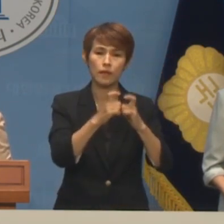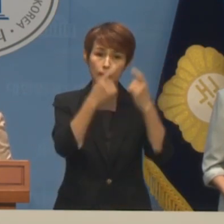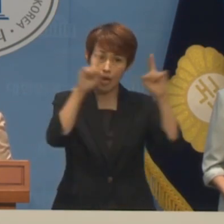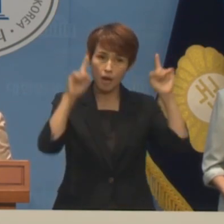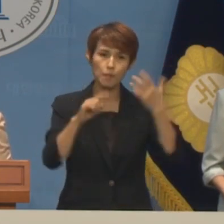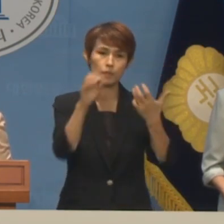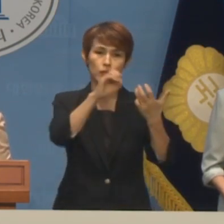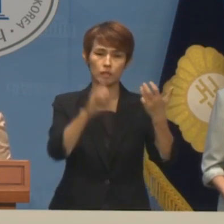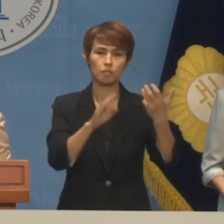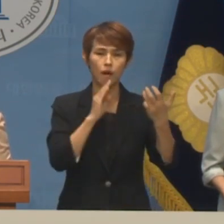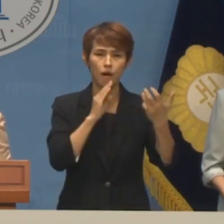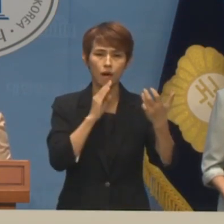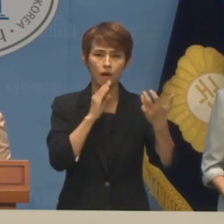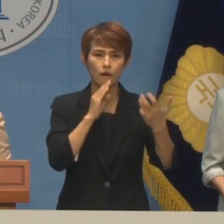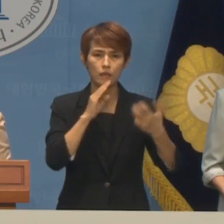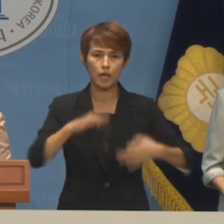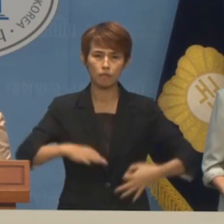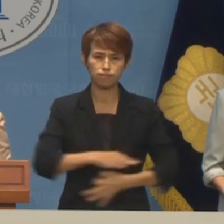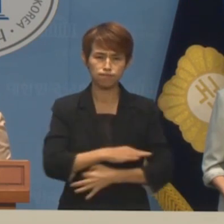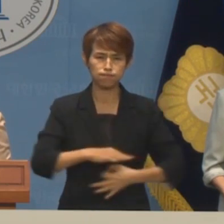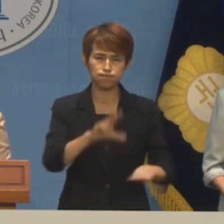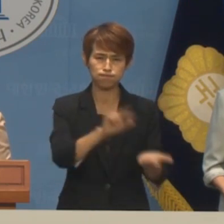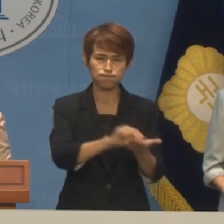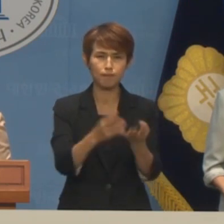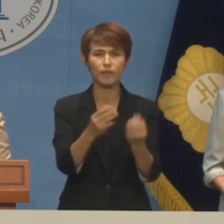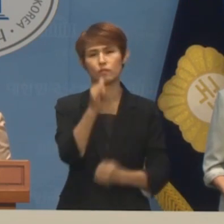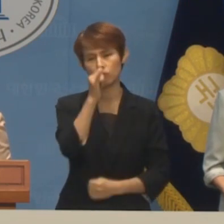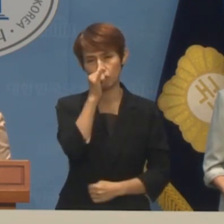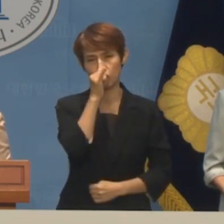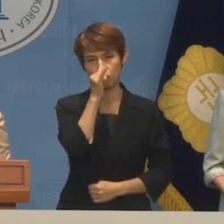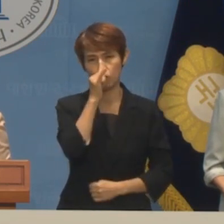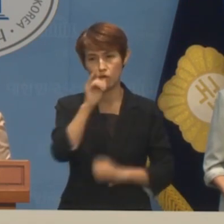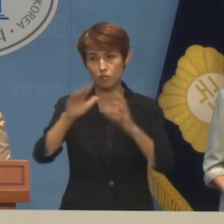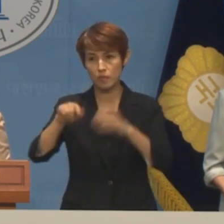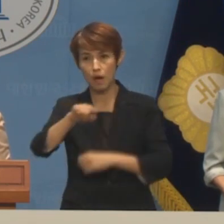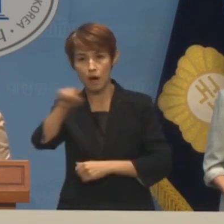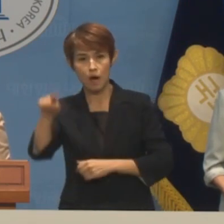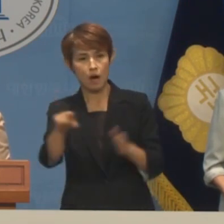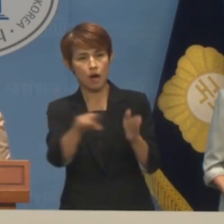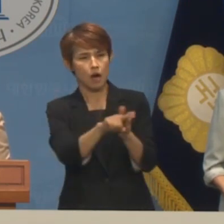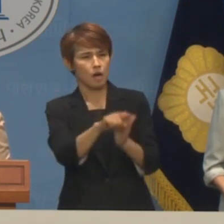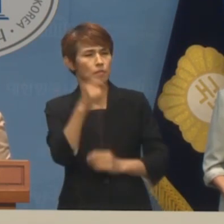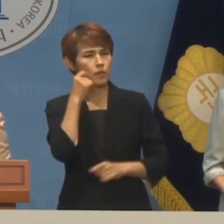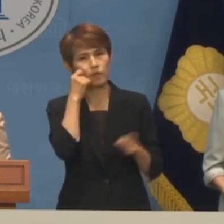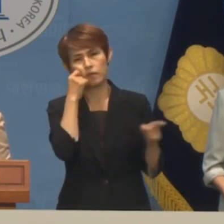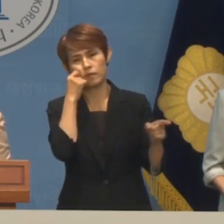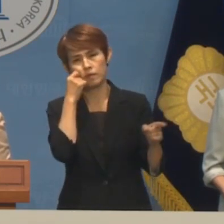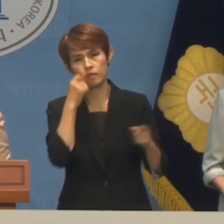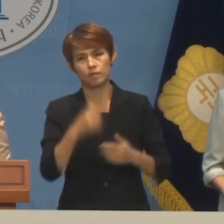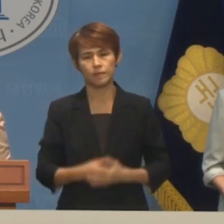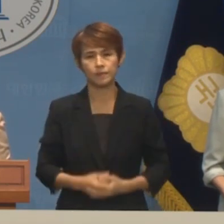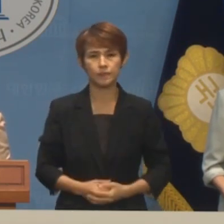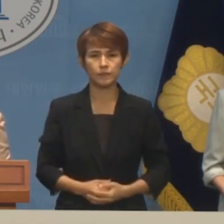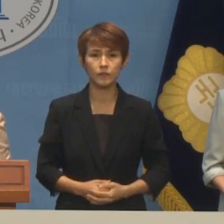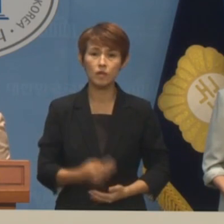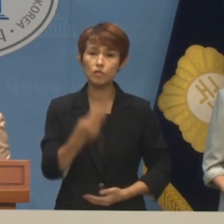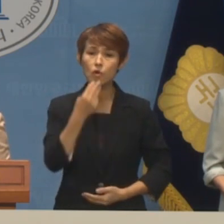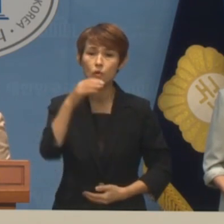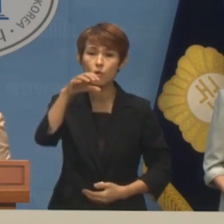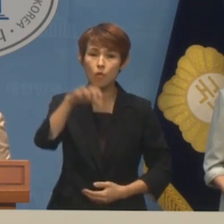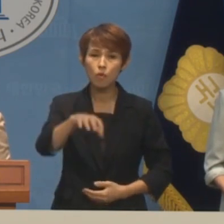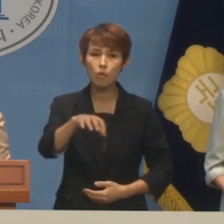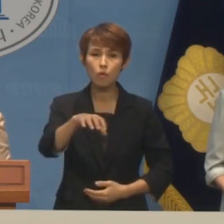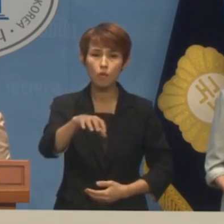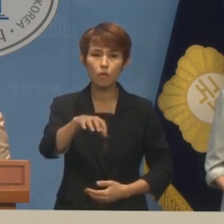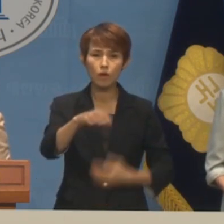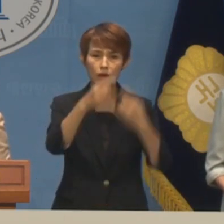달하지만 사학비리와 같은 부작용이 끊이지 않고 있으며 국민적 신뢰가 깨어진 상황입니다. 또한 서울 중심의